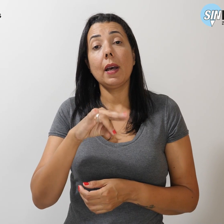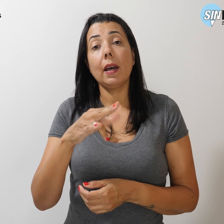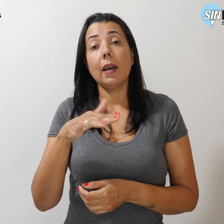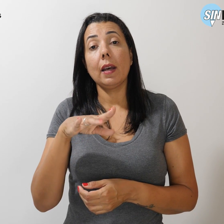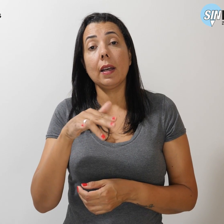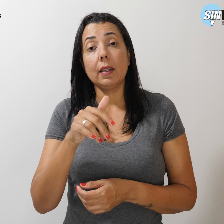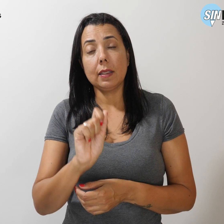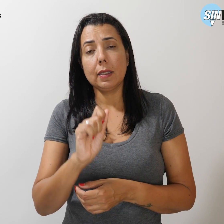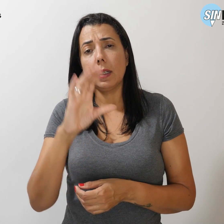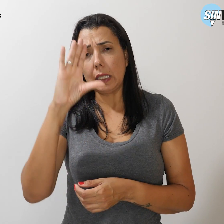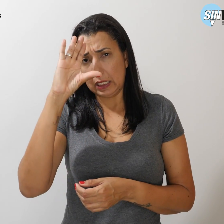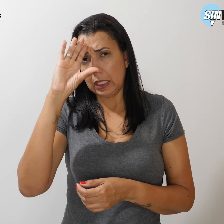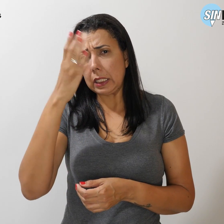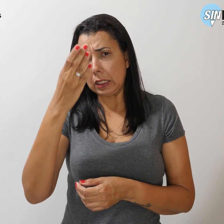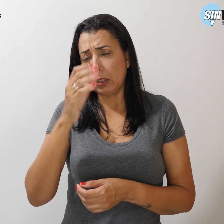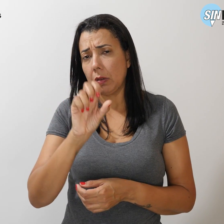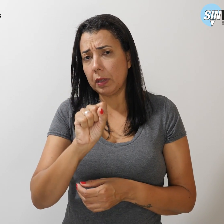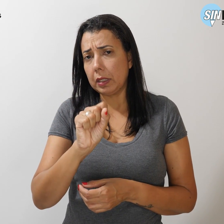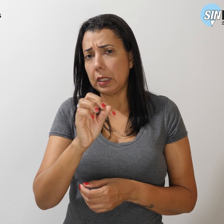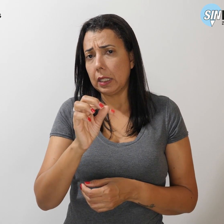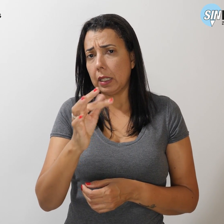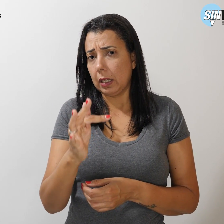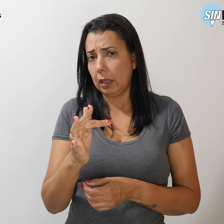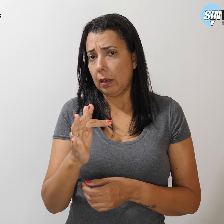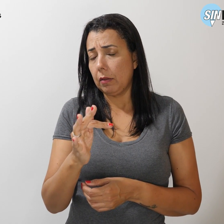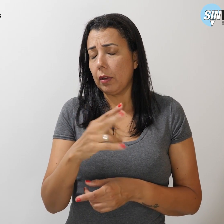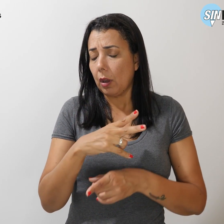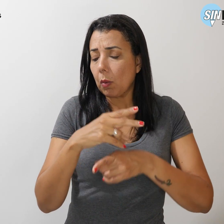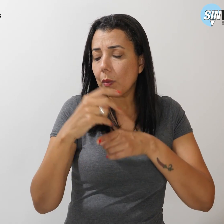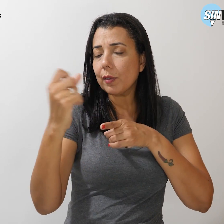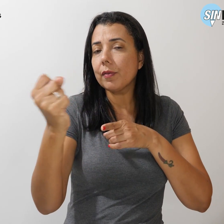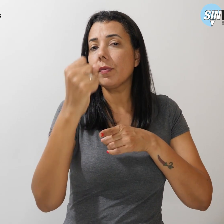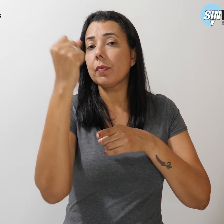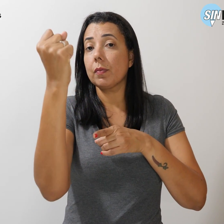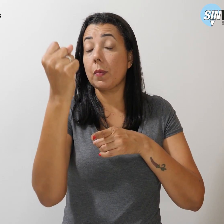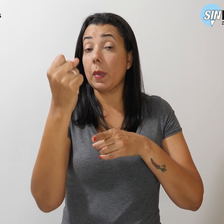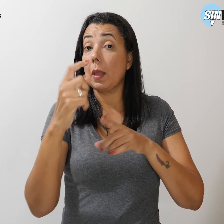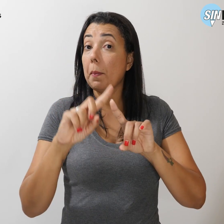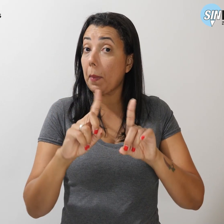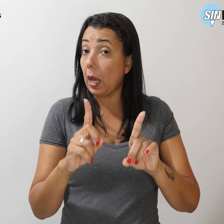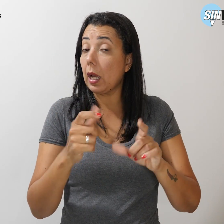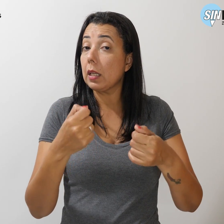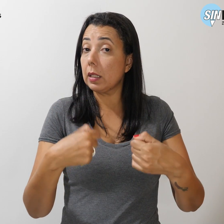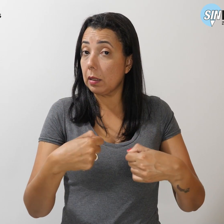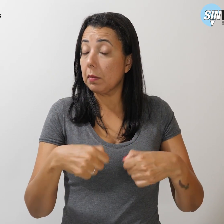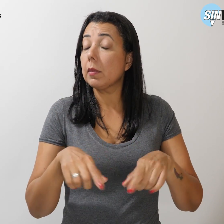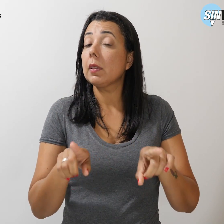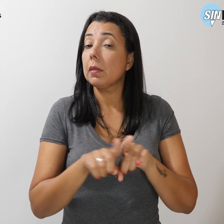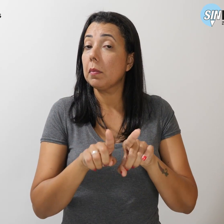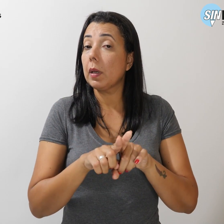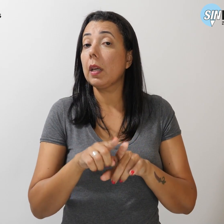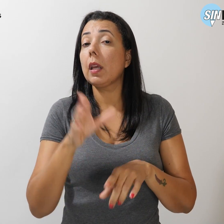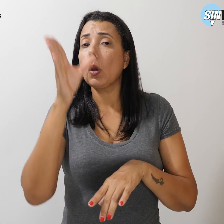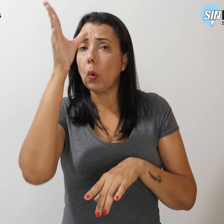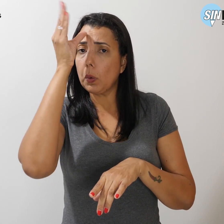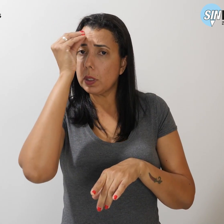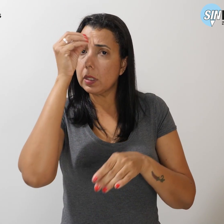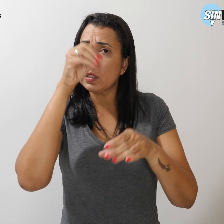a decisão do STF é uma vitória e precisa ser reconhecida dentro de sala de